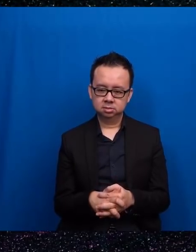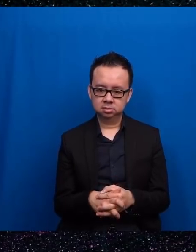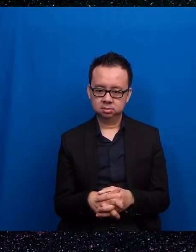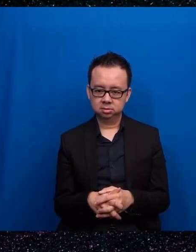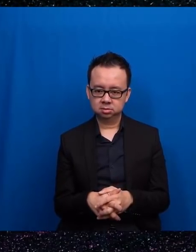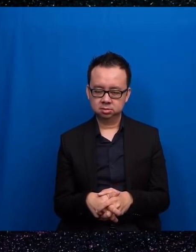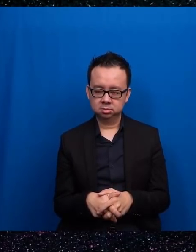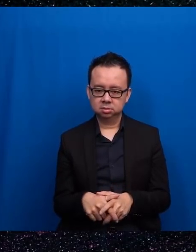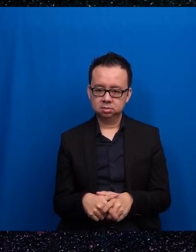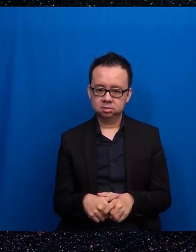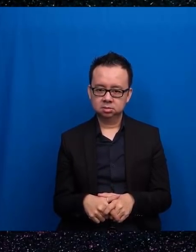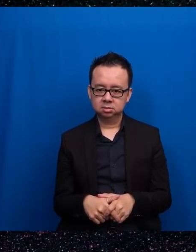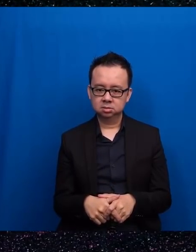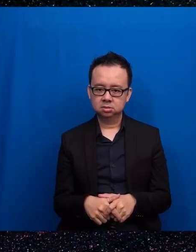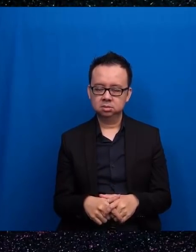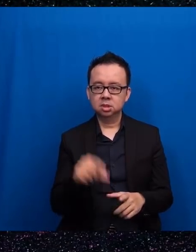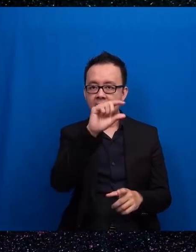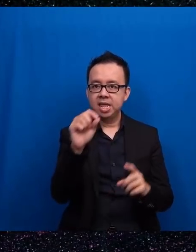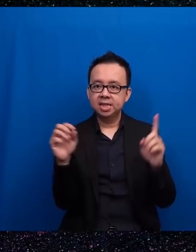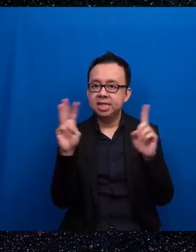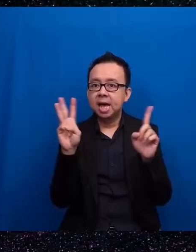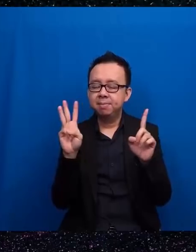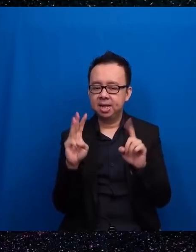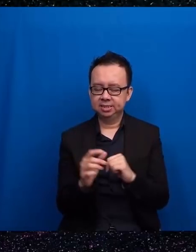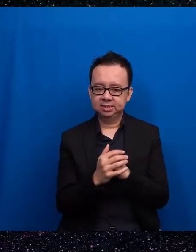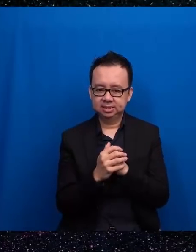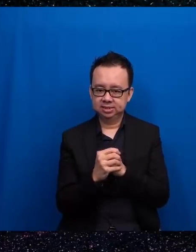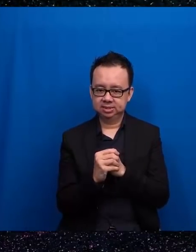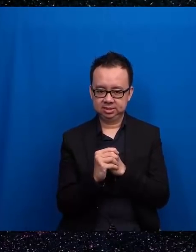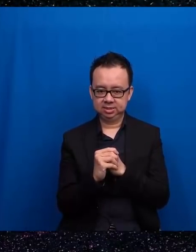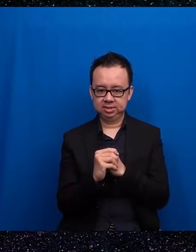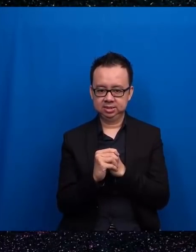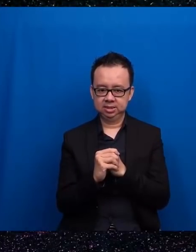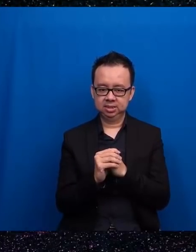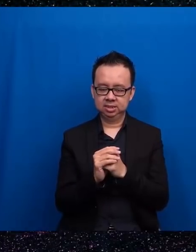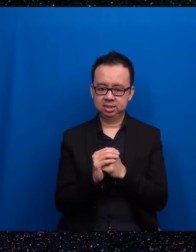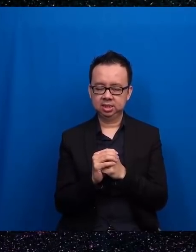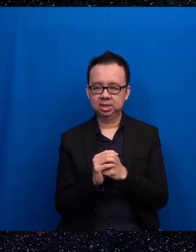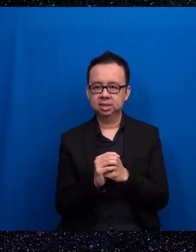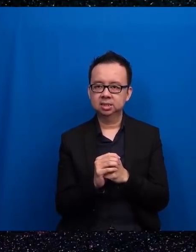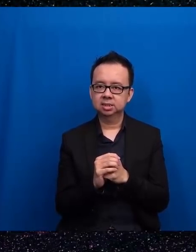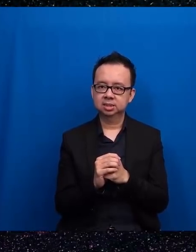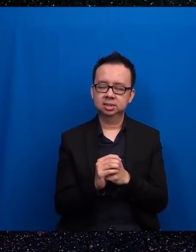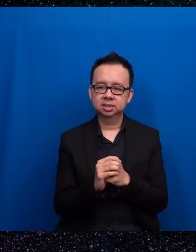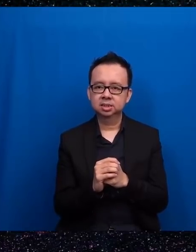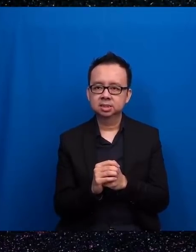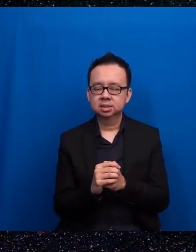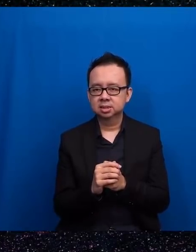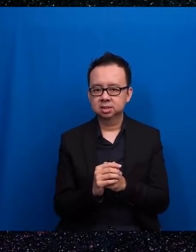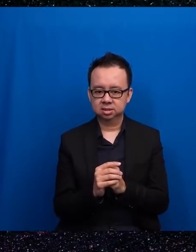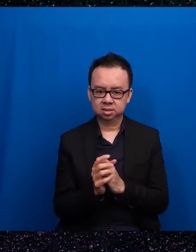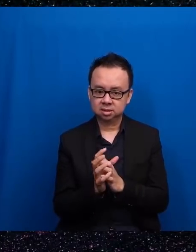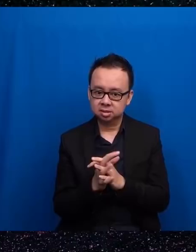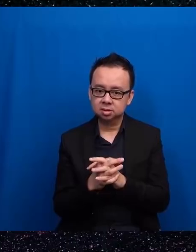Hari kudus Tuhan dan hari yang mulia. Jadi ada QC dari sorga, quality control. Demi